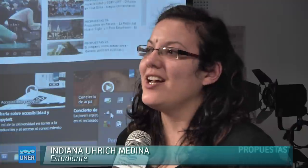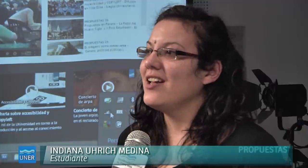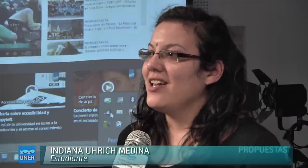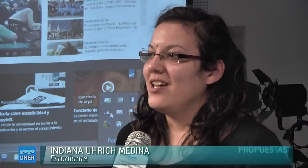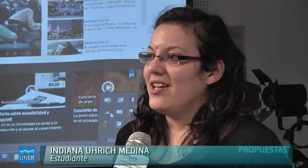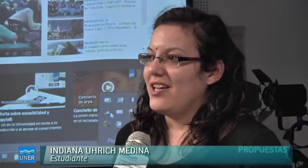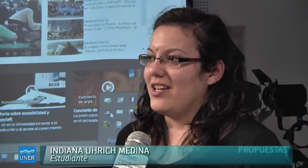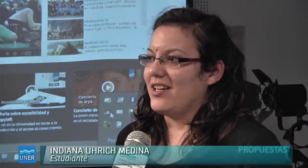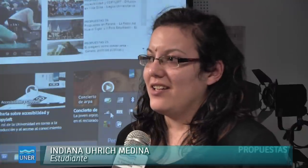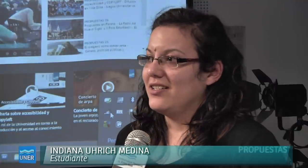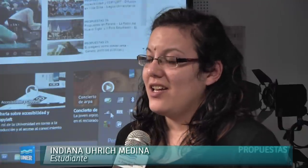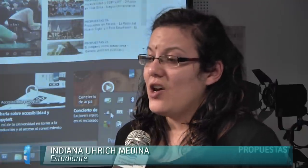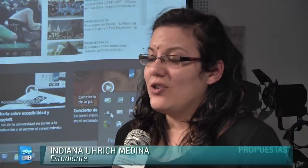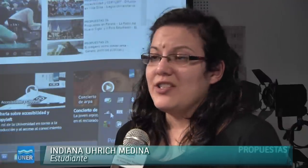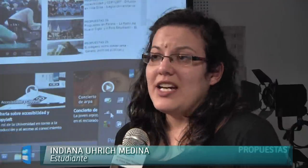todavía.